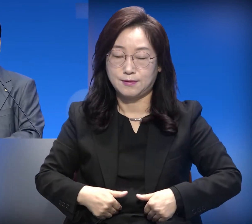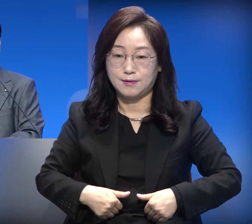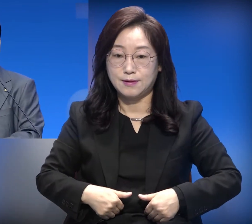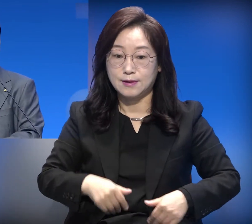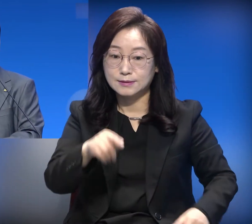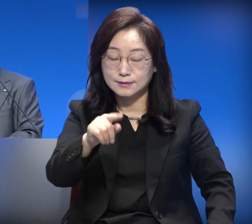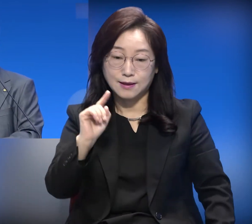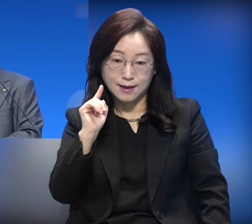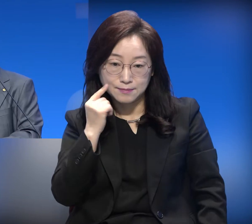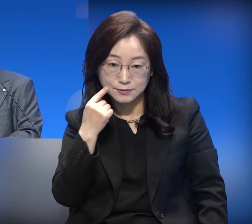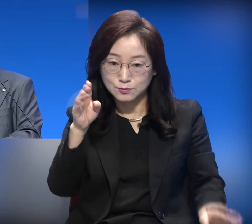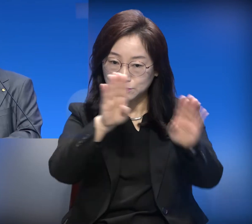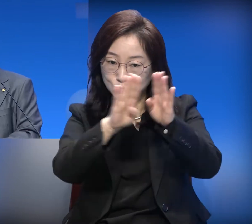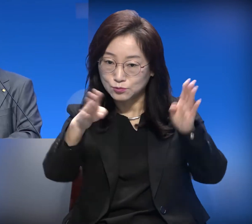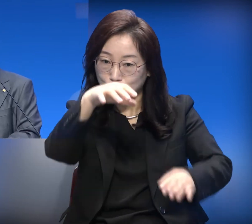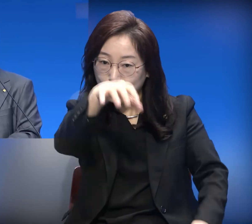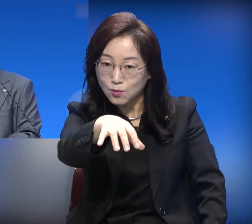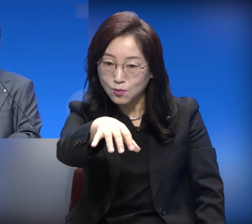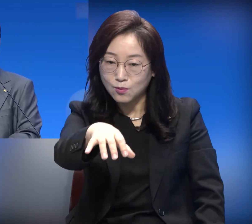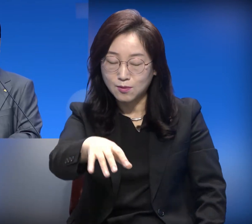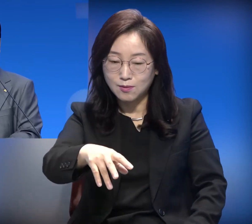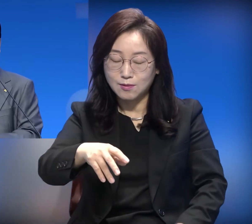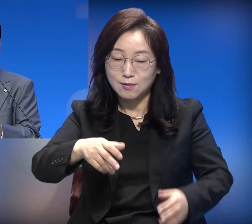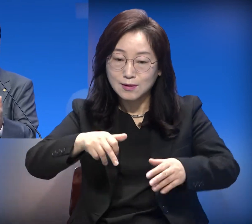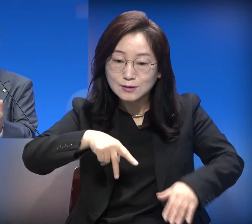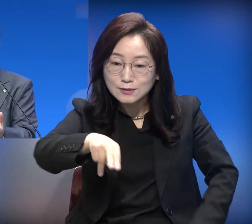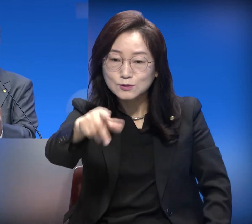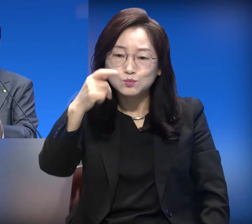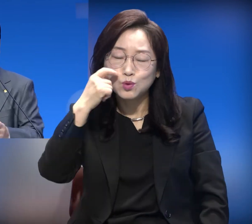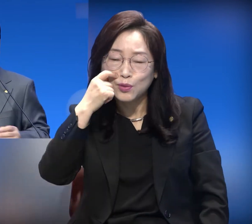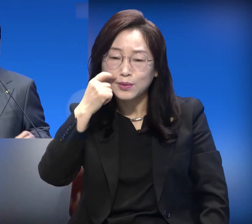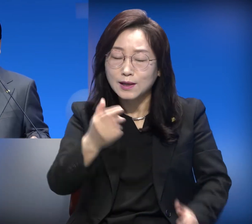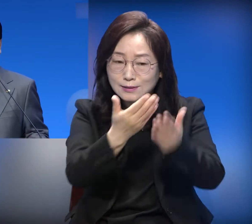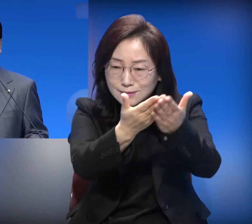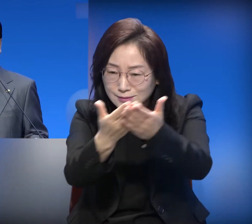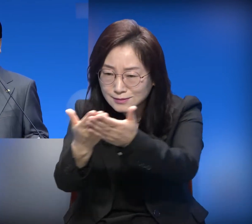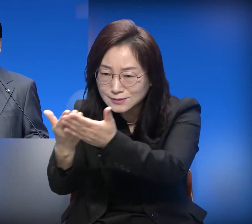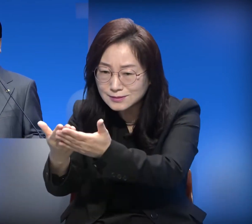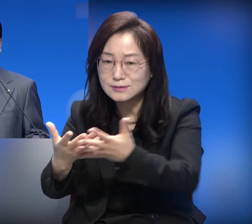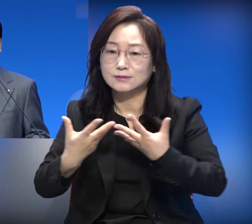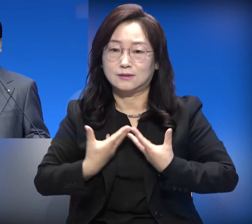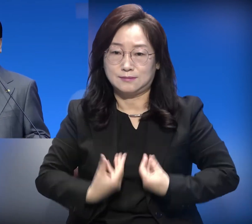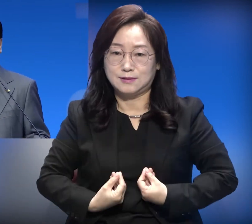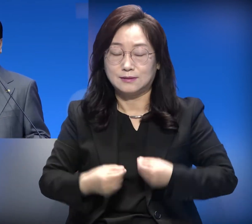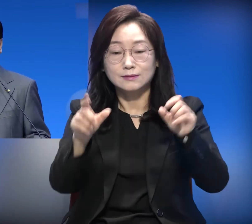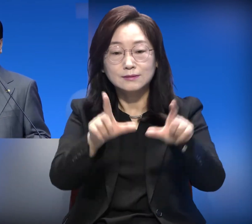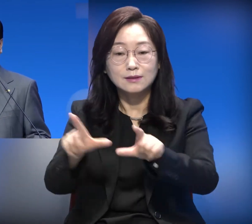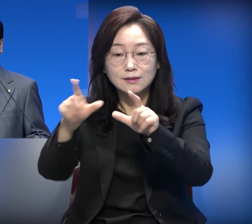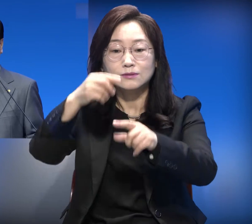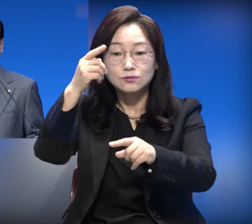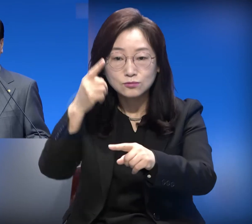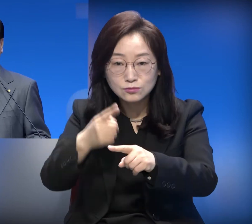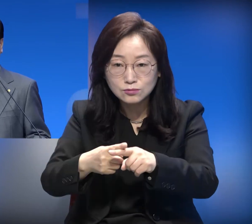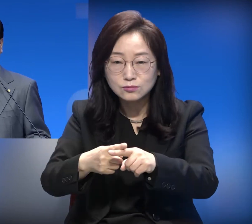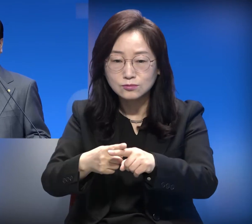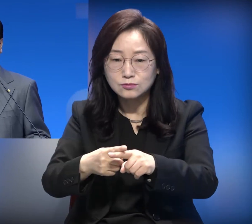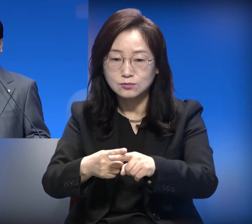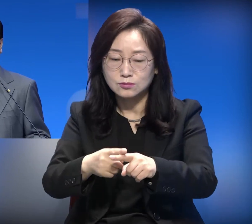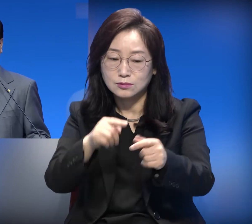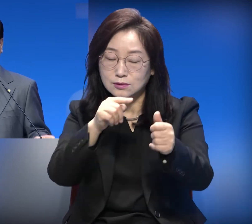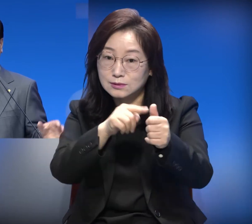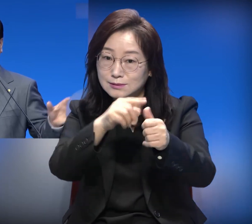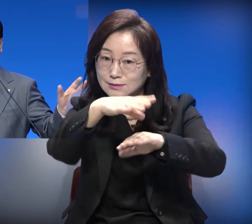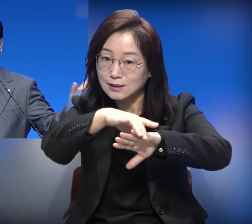성전 미문 앞에서 걷지 못하고 구걸하며 절망 가운데 살아가고 있는 그 사람과